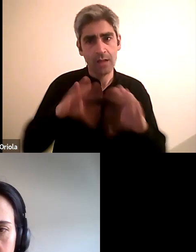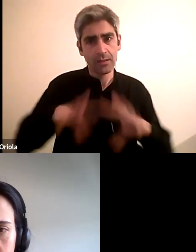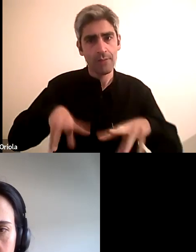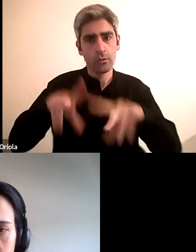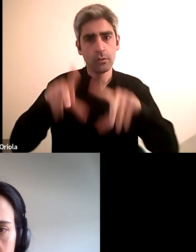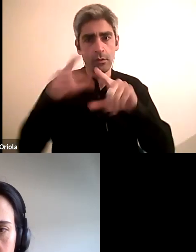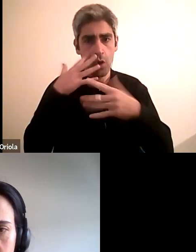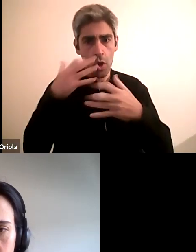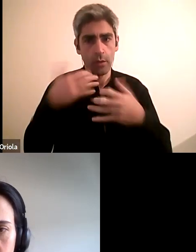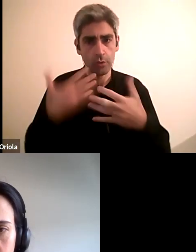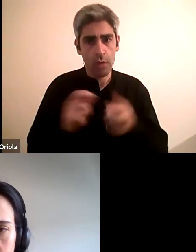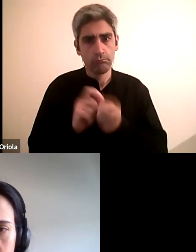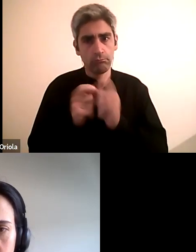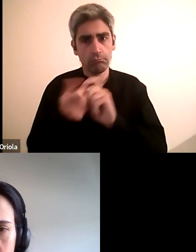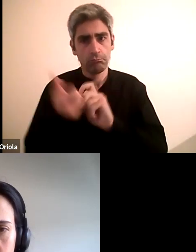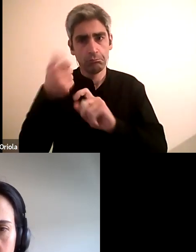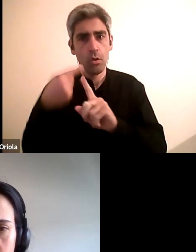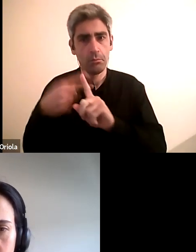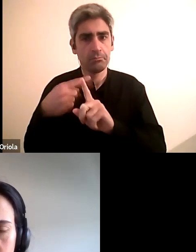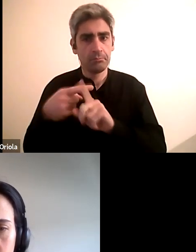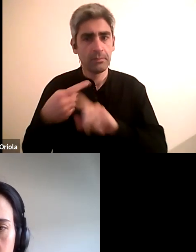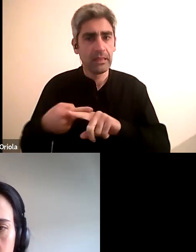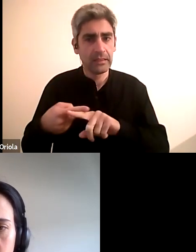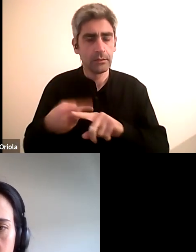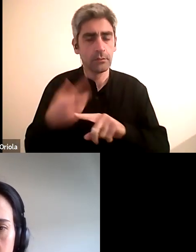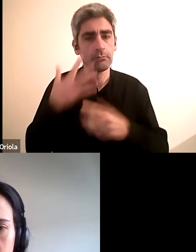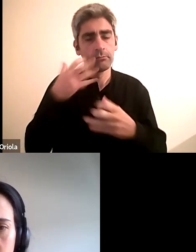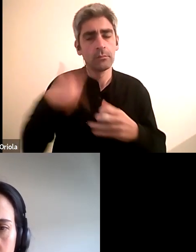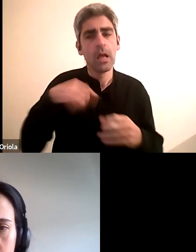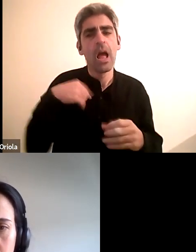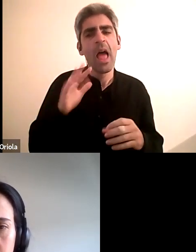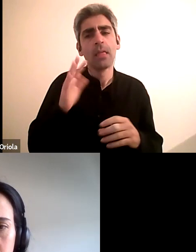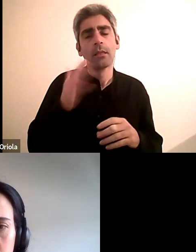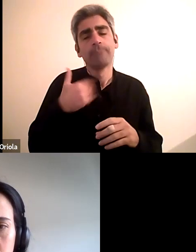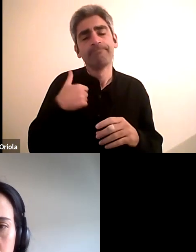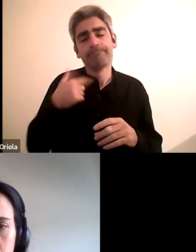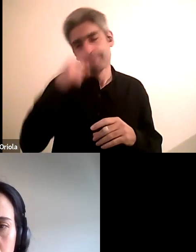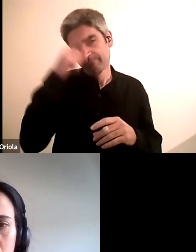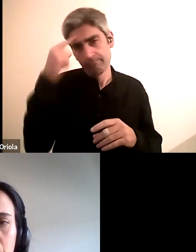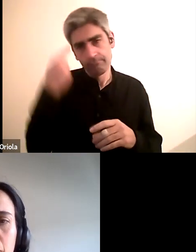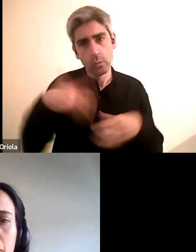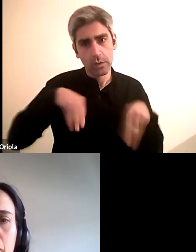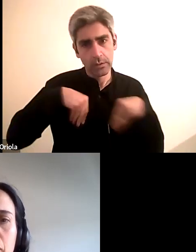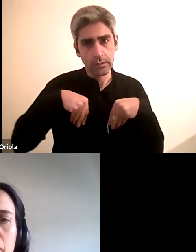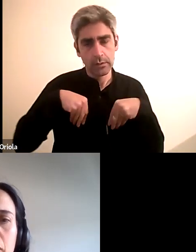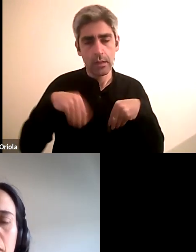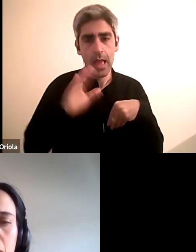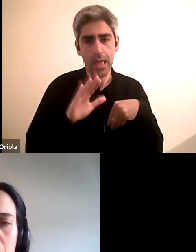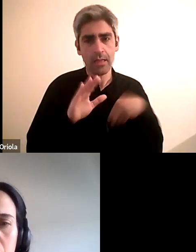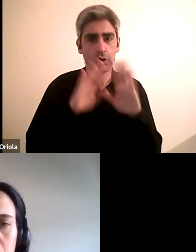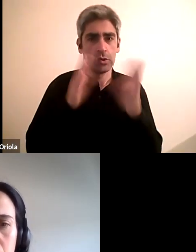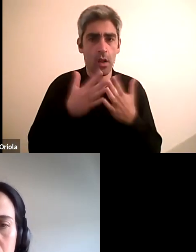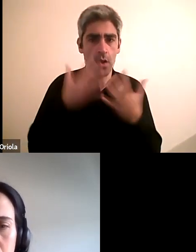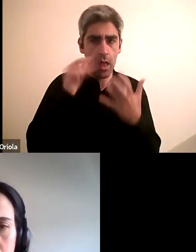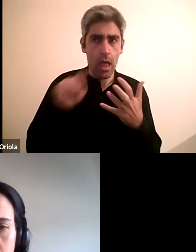evolutiva muito, muito interessante. Uma das coisas que mais me custa, em geral,